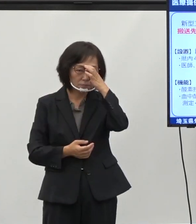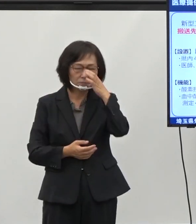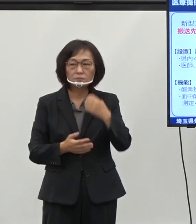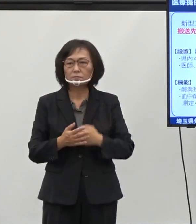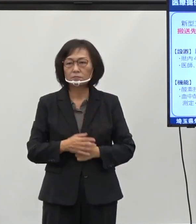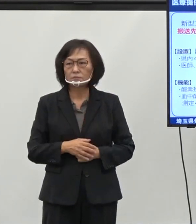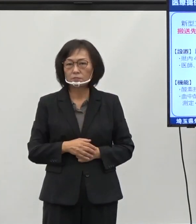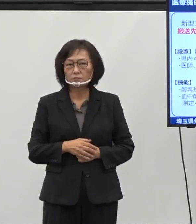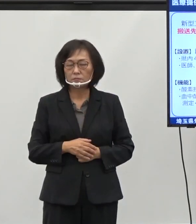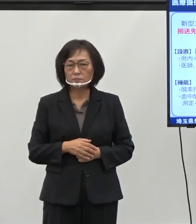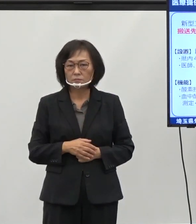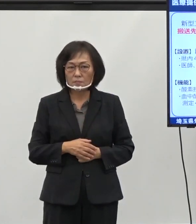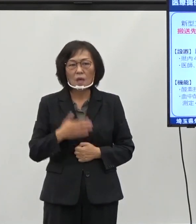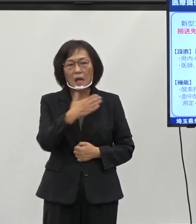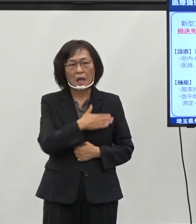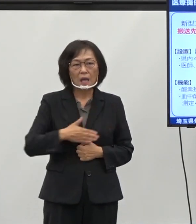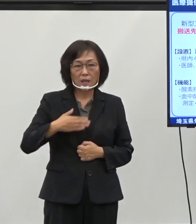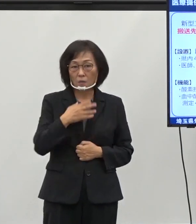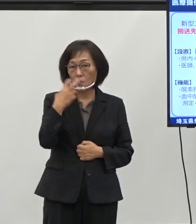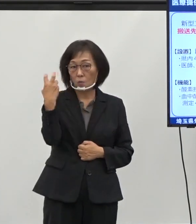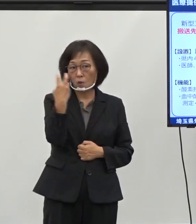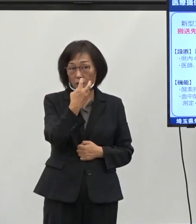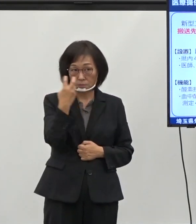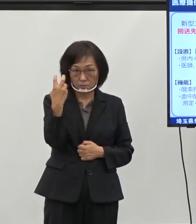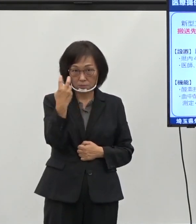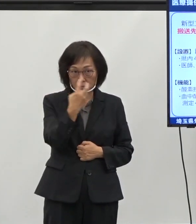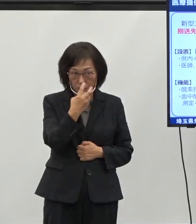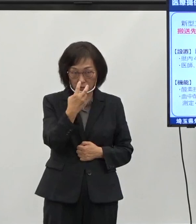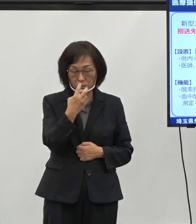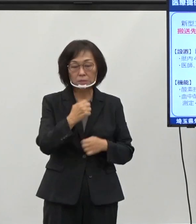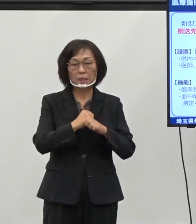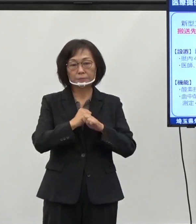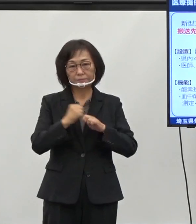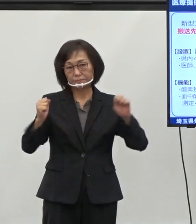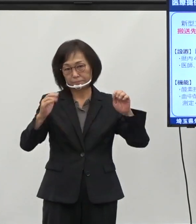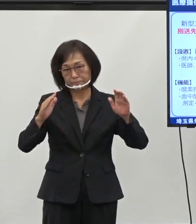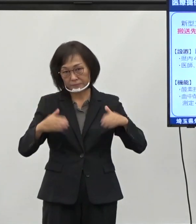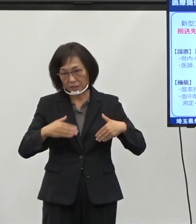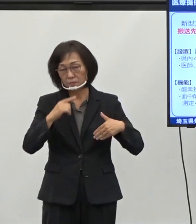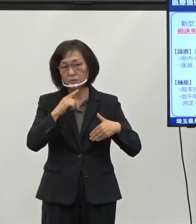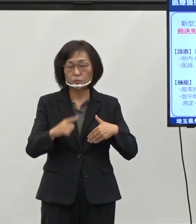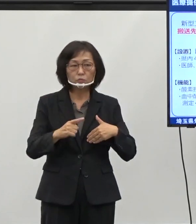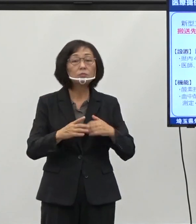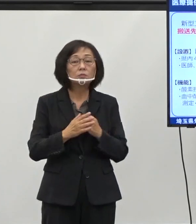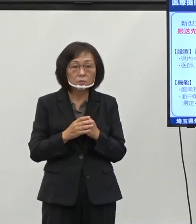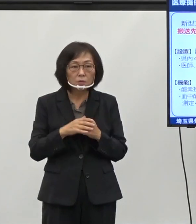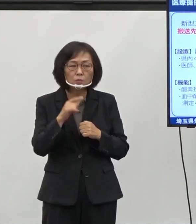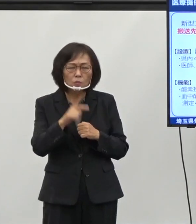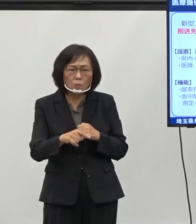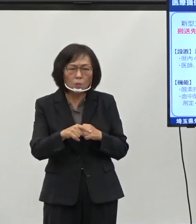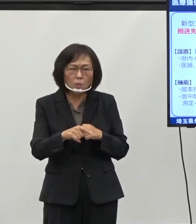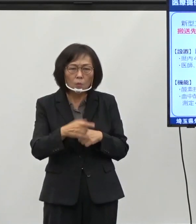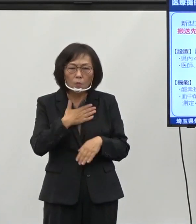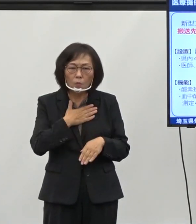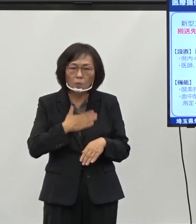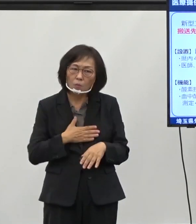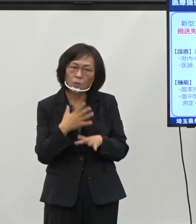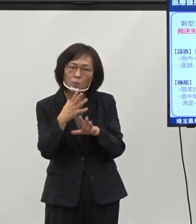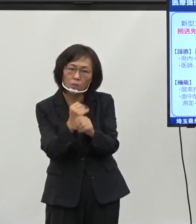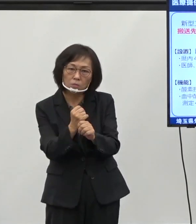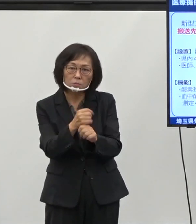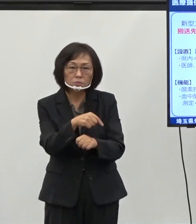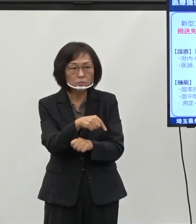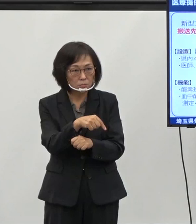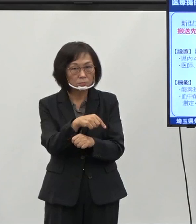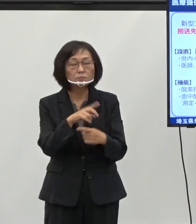ある意味広い意味で言うと、健康観察が、うまくできていなかったとも言えるんですけど、このあたり知事はいつ把握したのかということと、